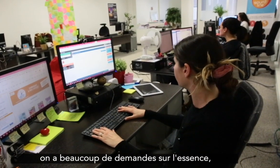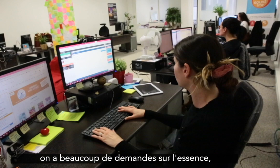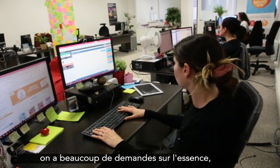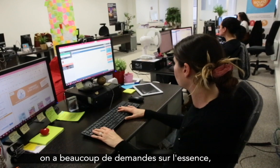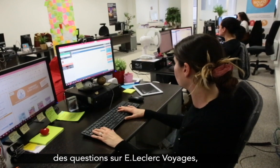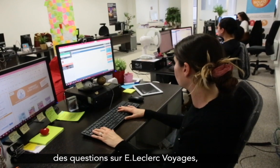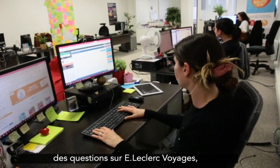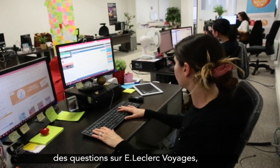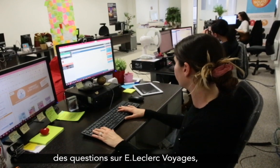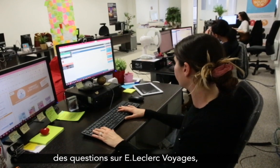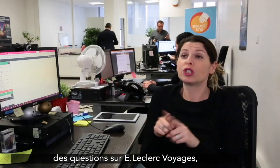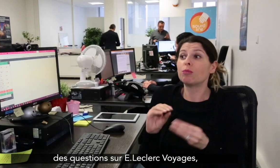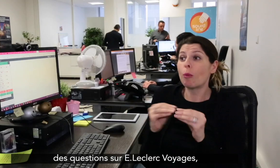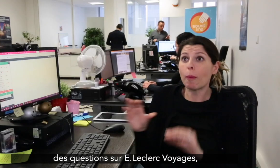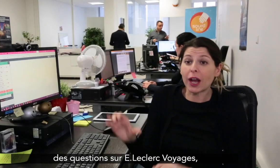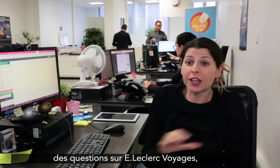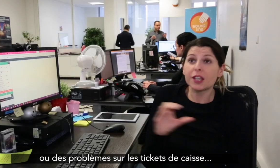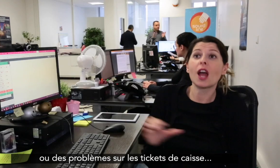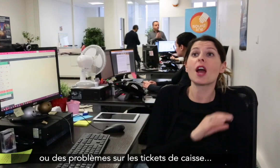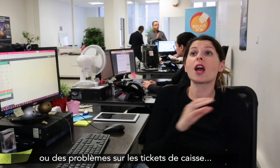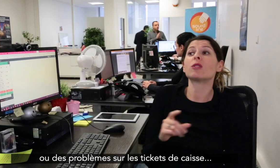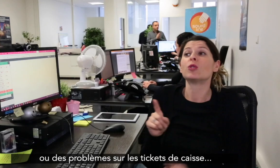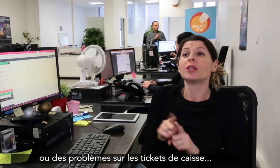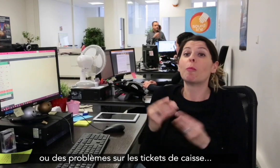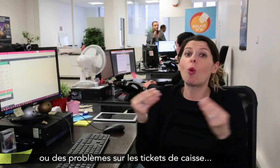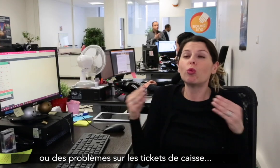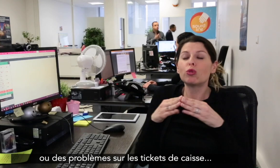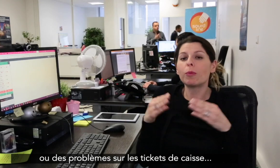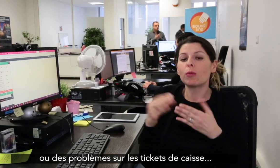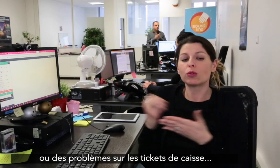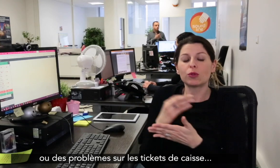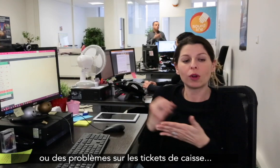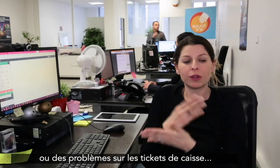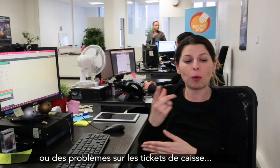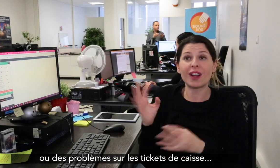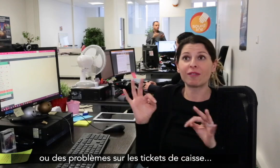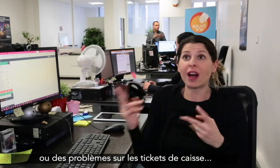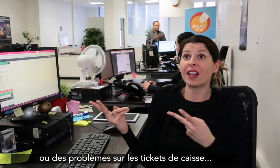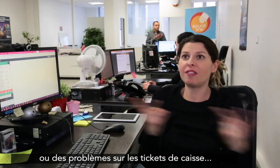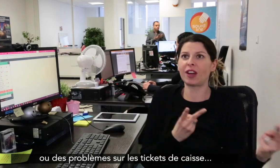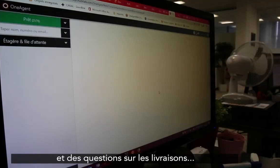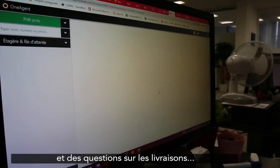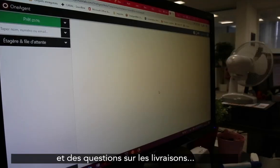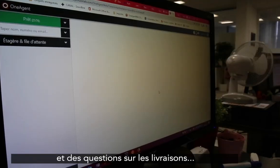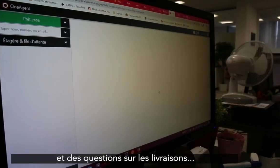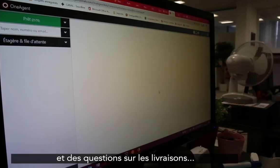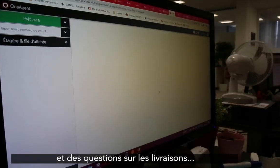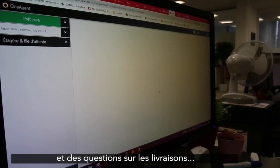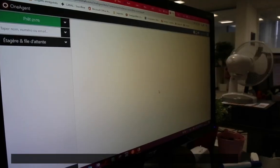l'essence. Des questions sur le clairvoyage ou des problèmes sur les tickets de caisse et des questions sur les